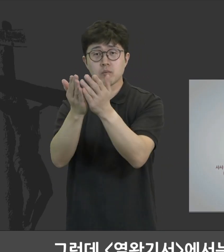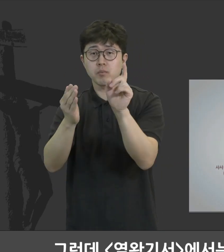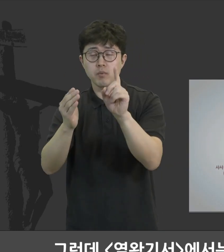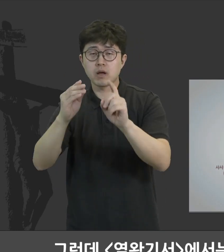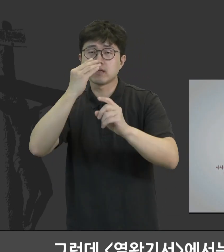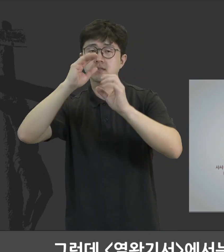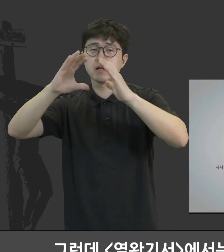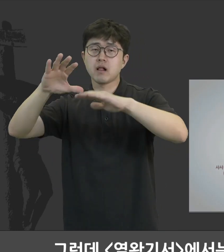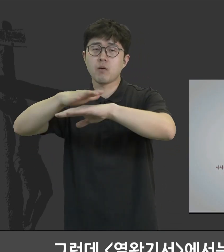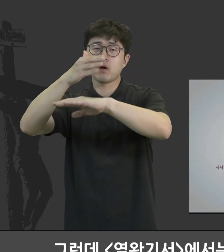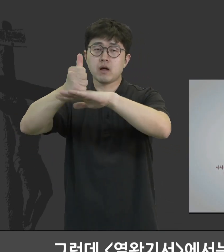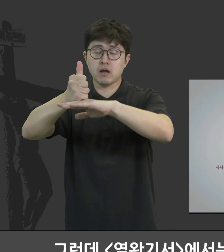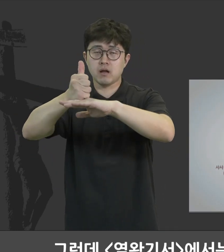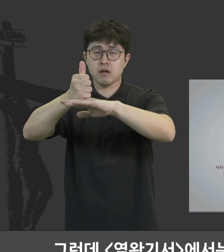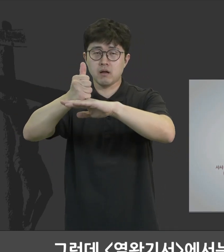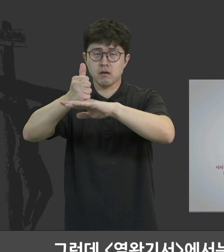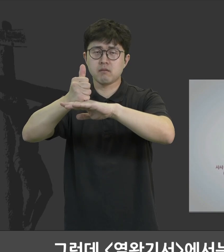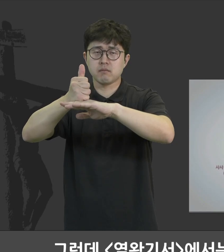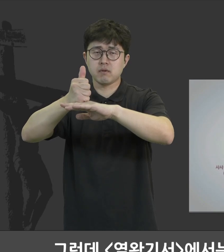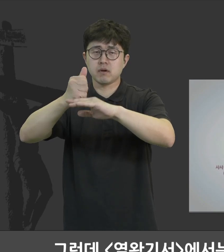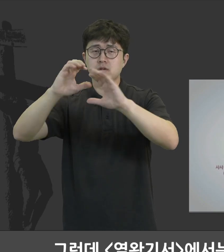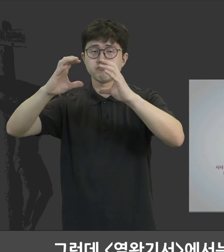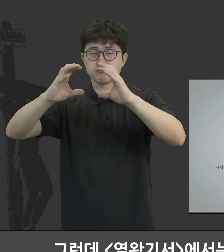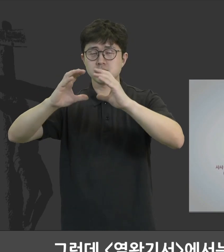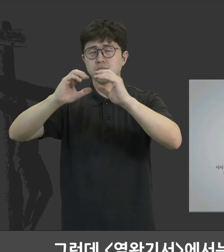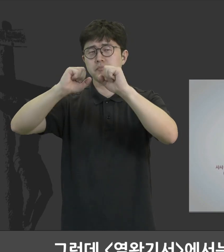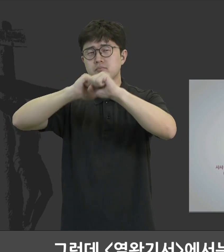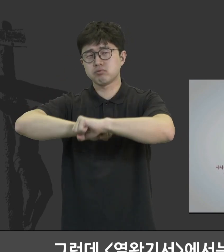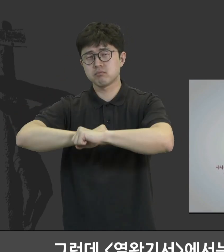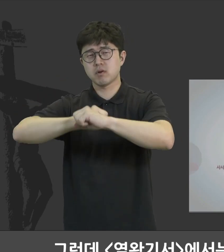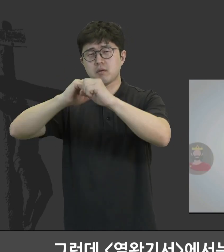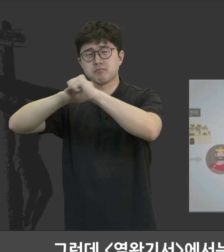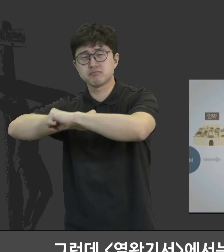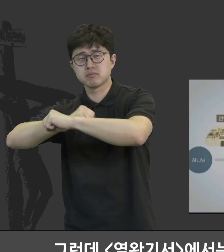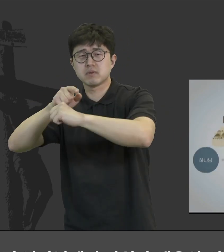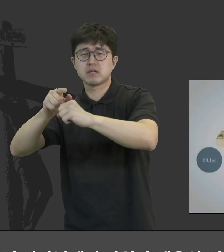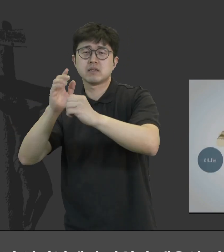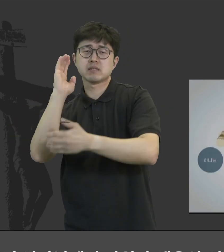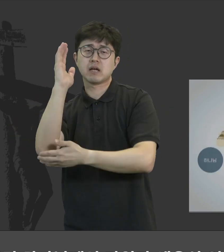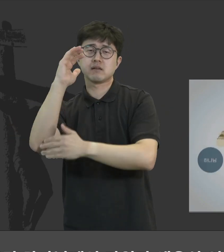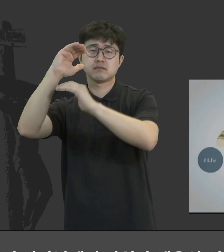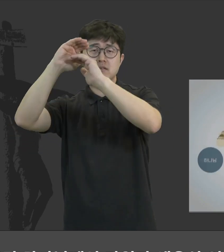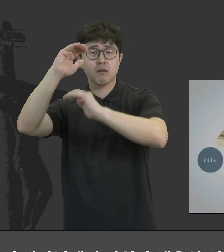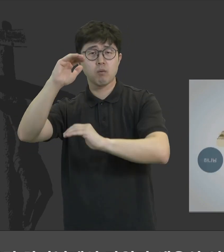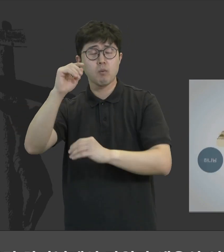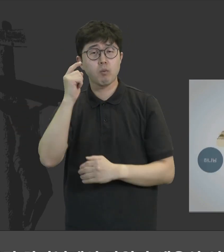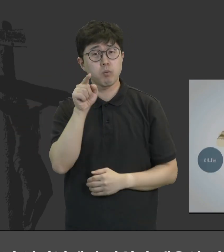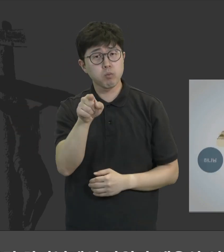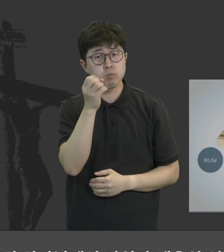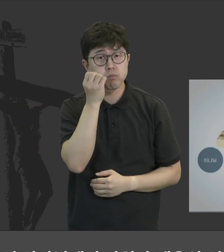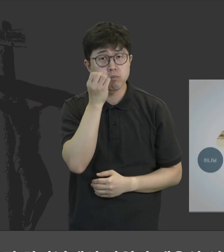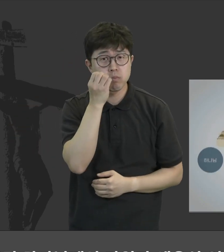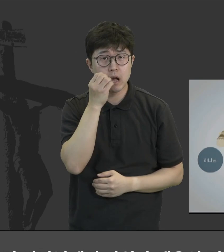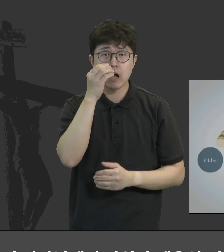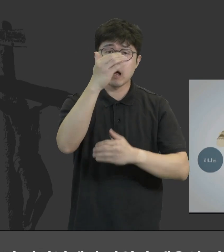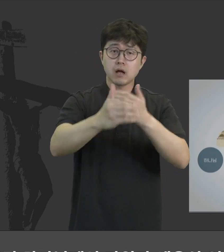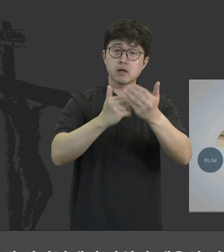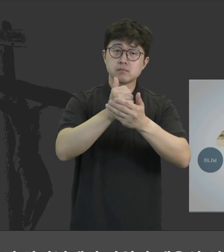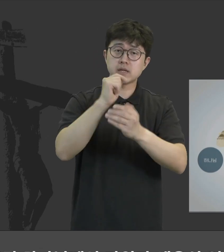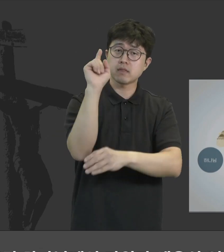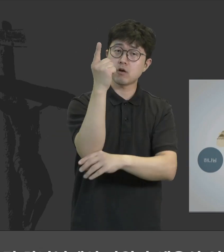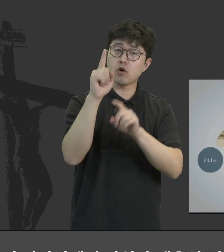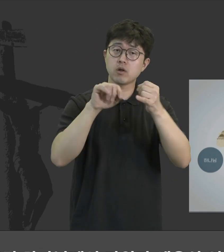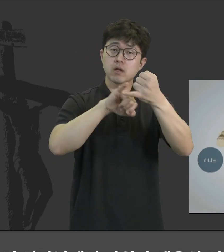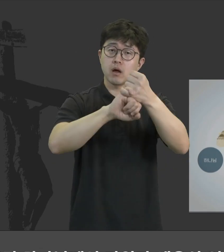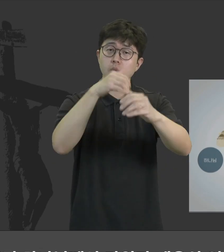그 왕국이 분열되고 무너지는 이야기가 펼쳐집니다. 그렇다면 하나님께서 다윗과 세우신 언약은